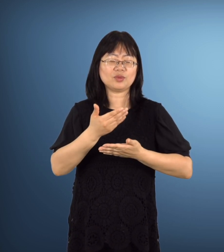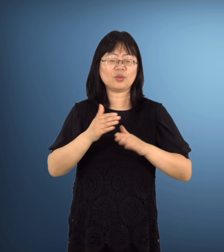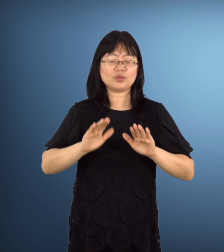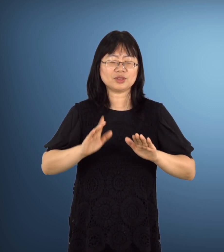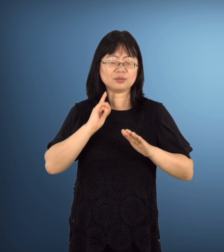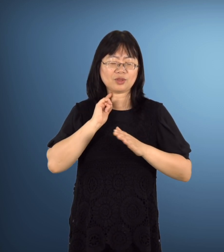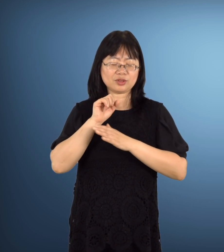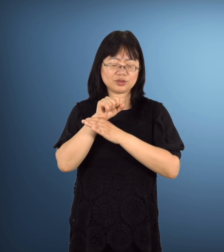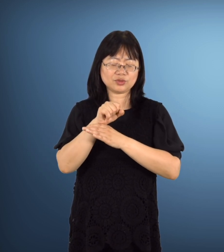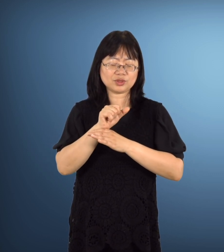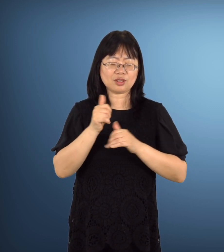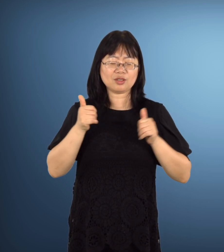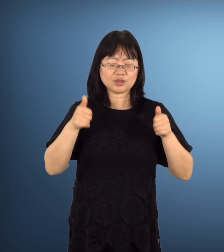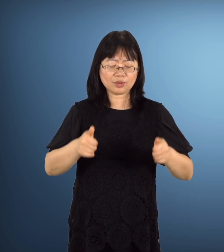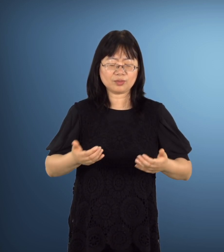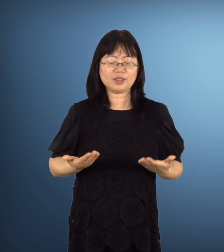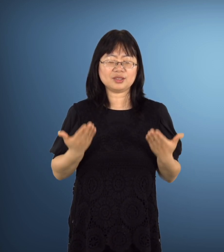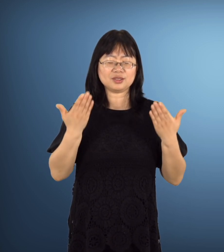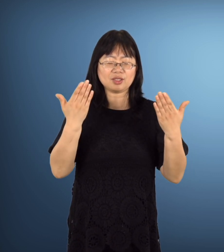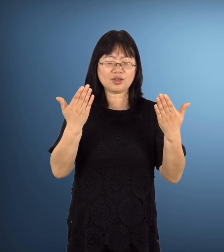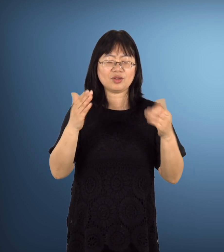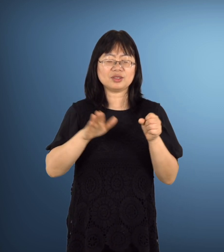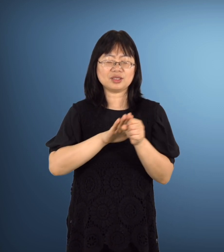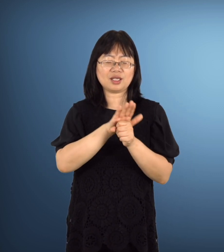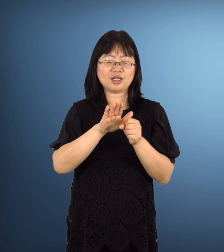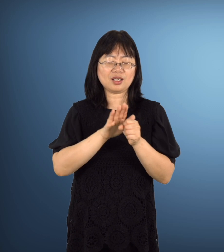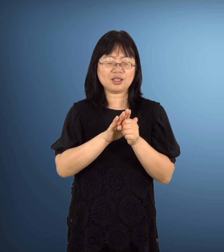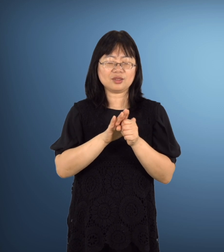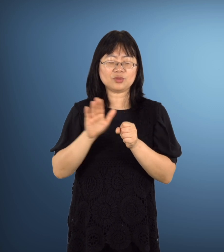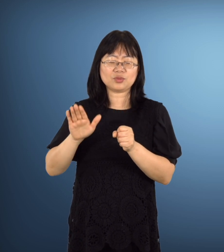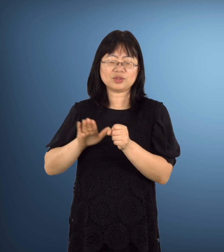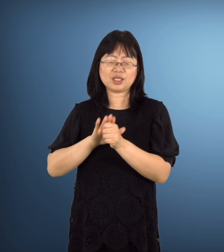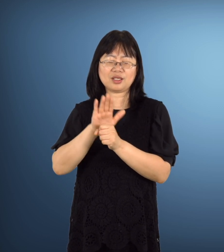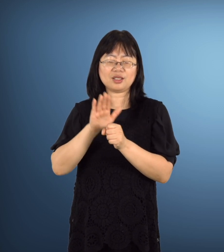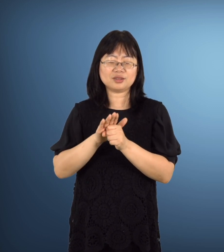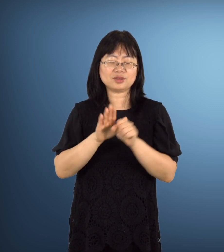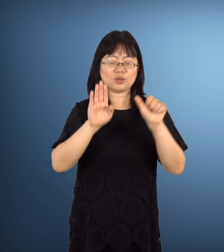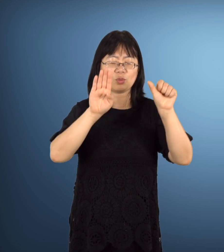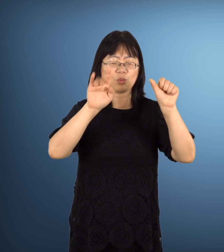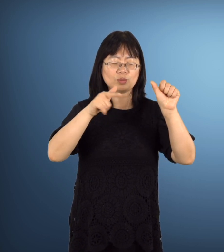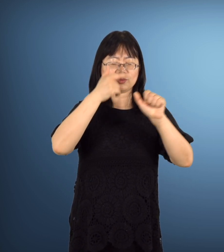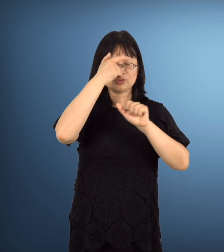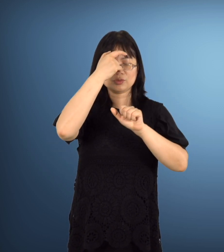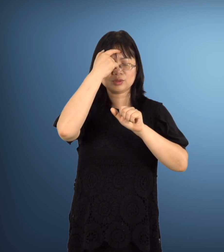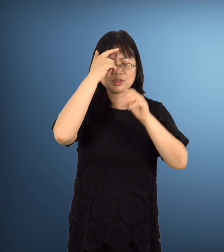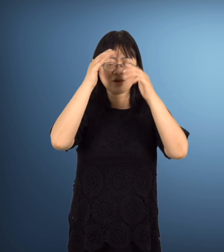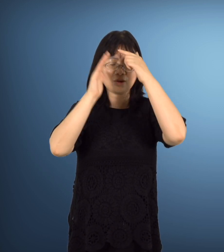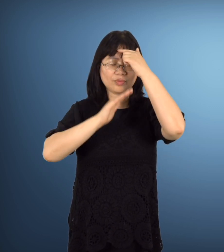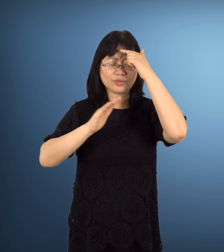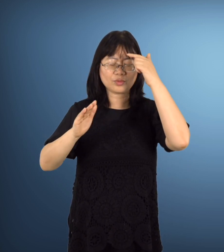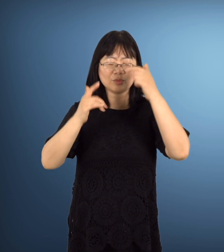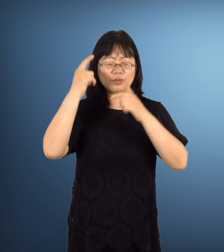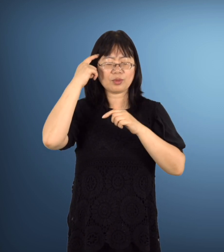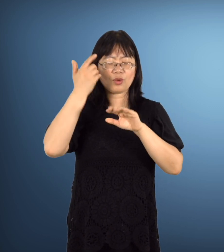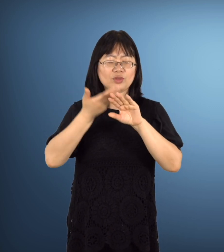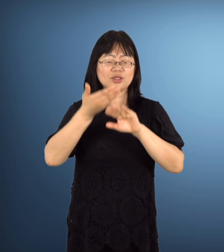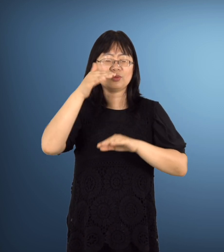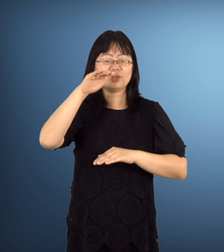머리 숙여 경배를 드리는 사랑하고 사랑하는 오부의 성도들 머리